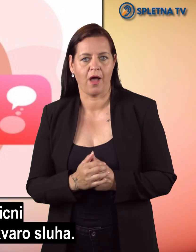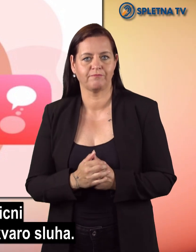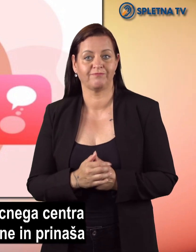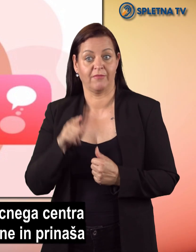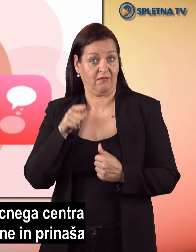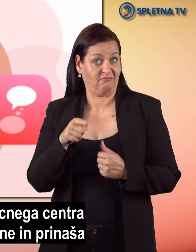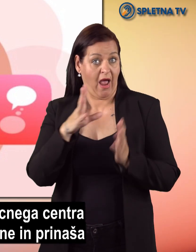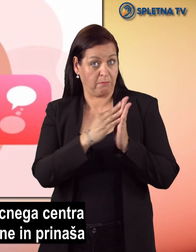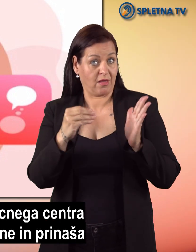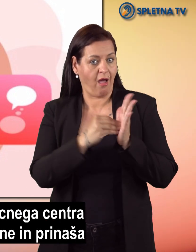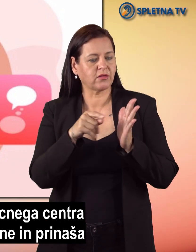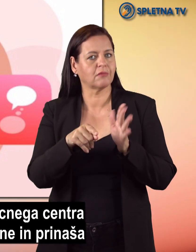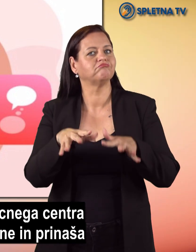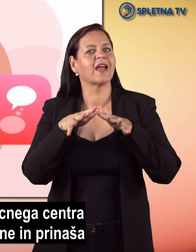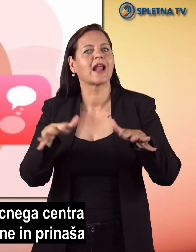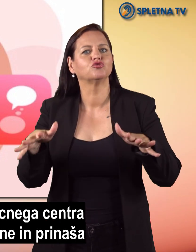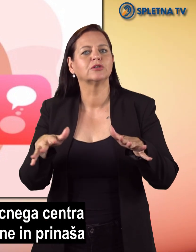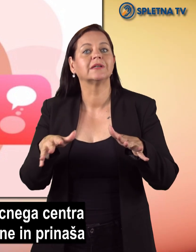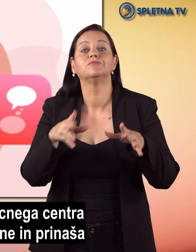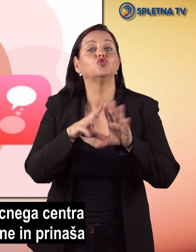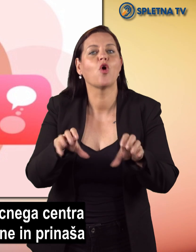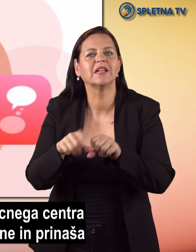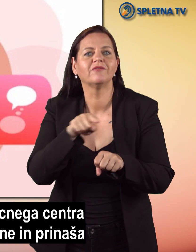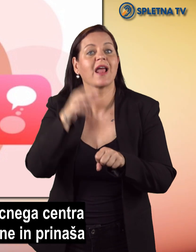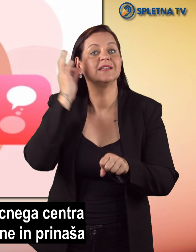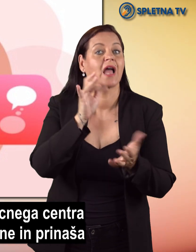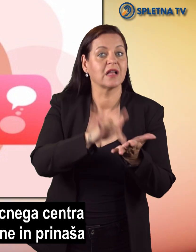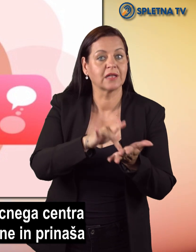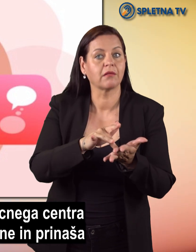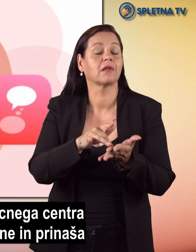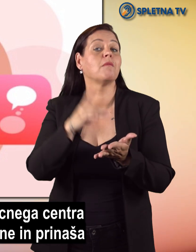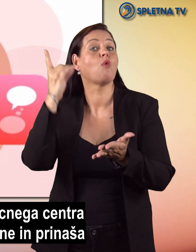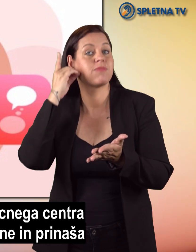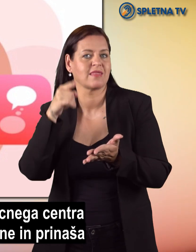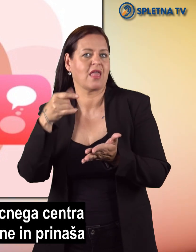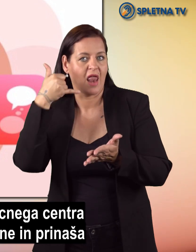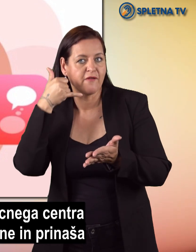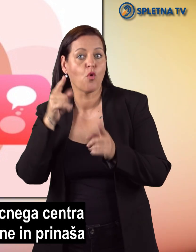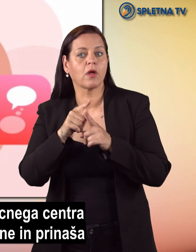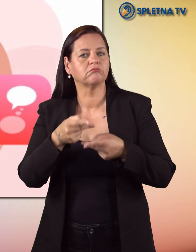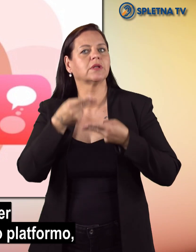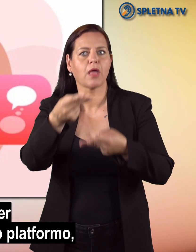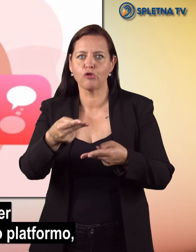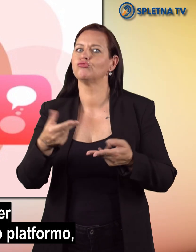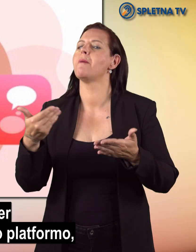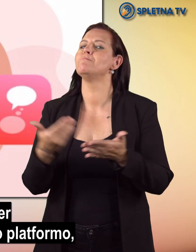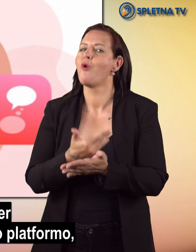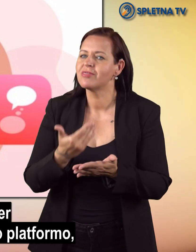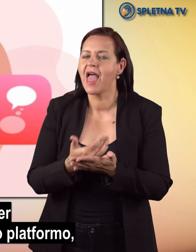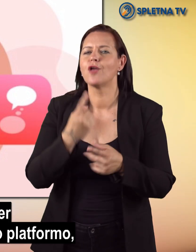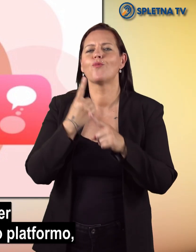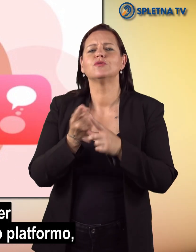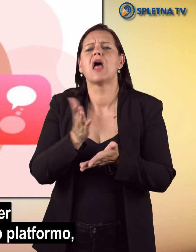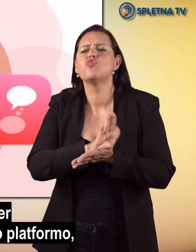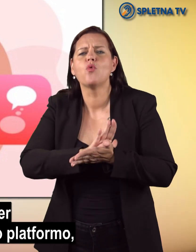sluha. Ta razširja storitve klicnega centra tudi na mobilne telefone in prinaša moderno ter